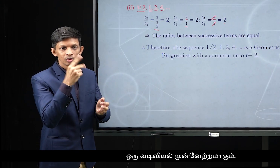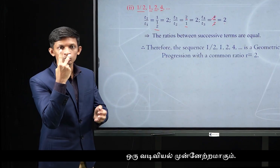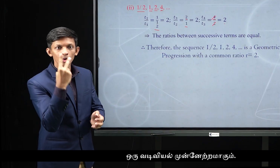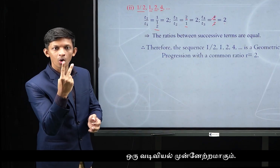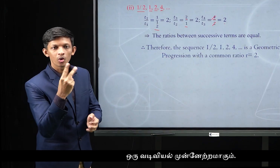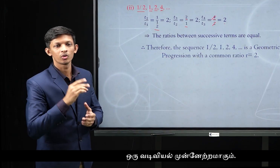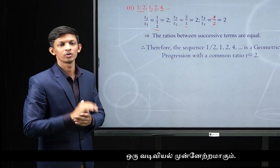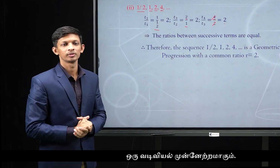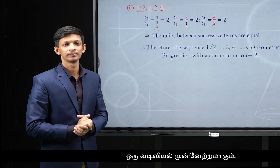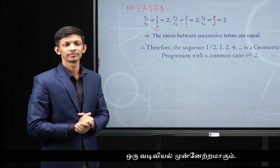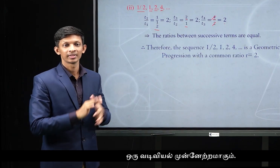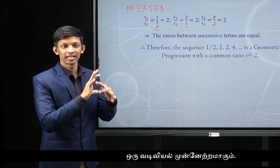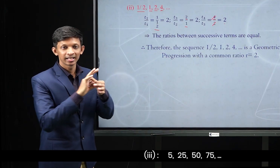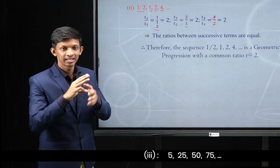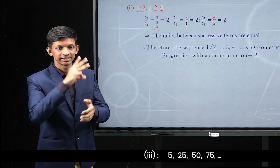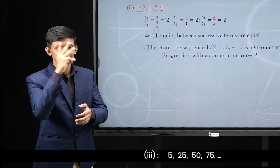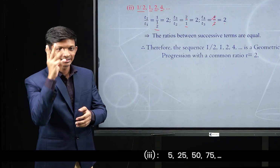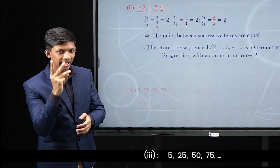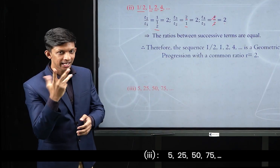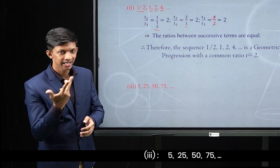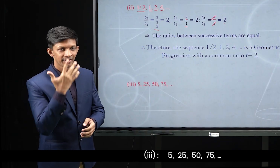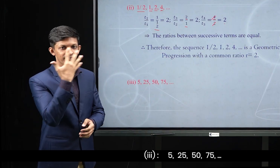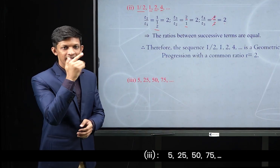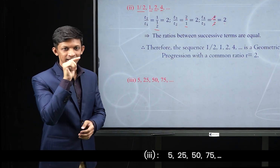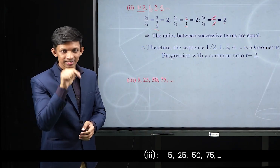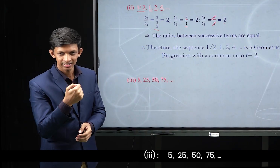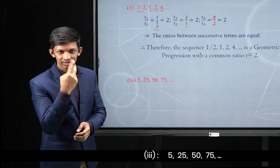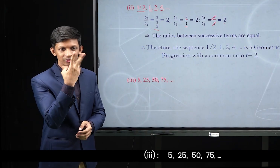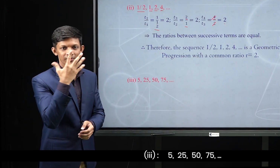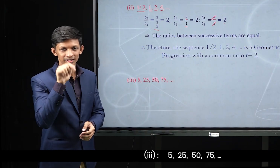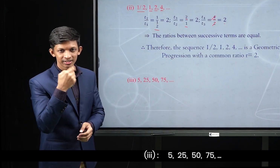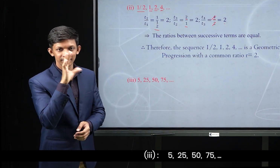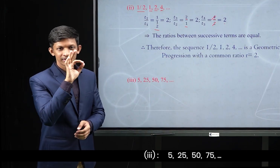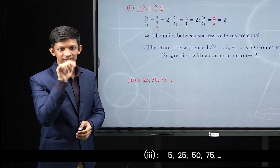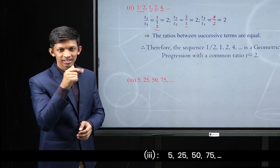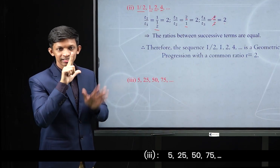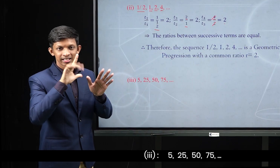வடிவியல் முன்னேற்றம் ஆகும். 5 25 50 75.